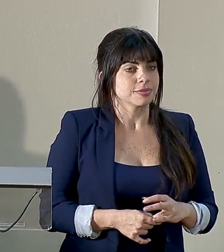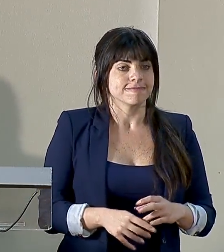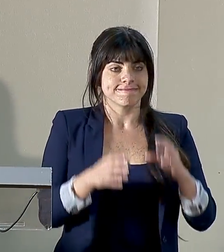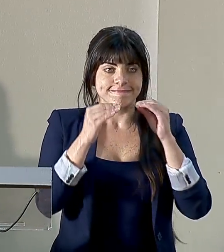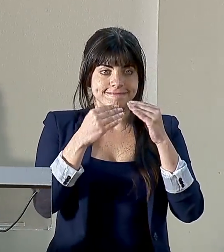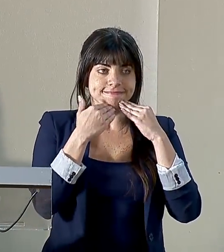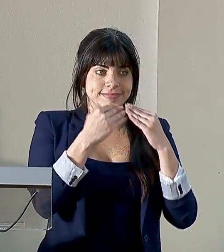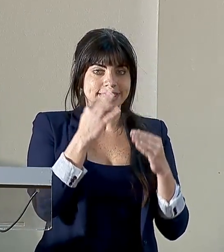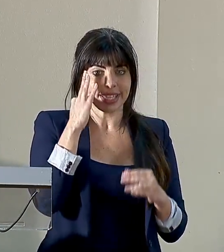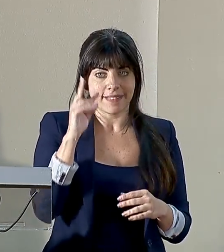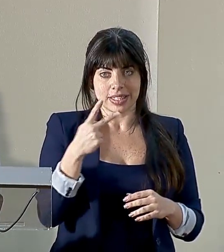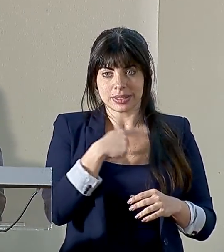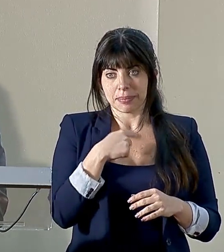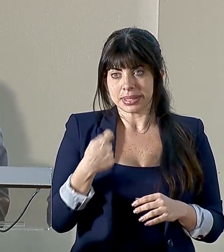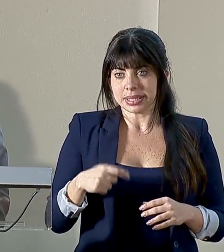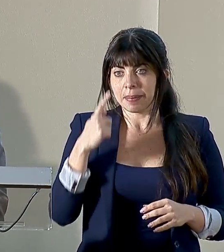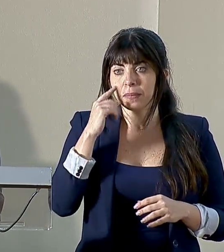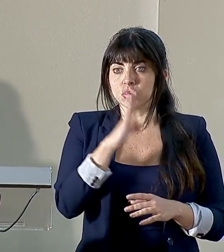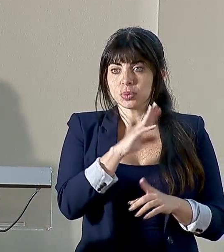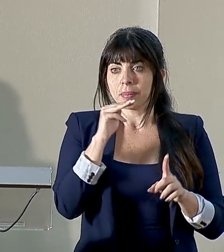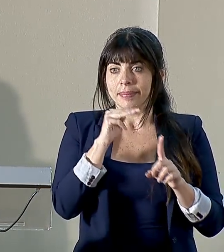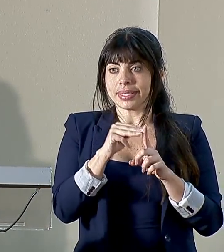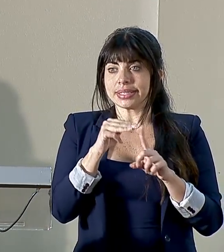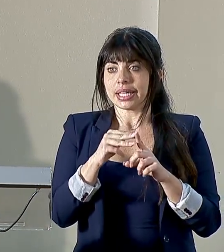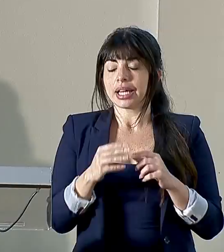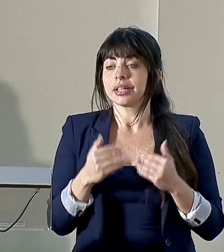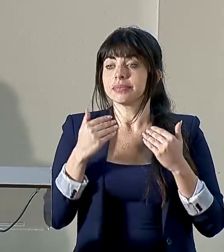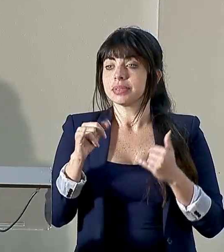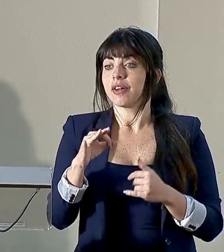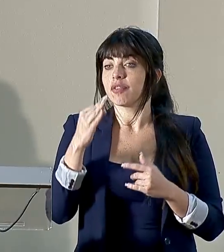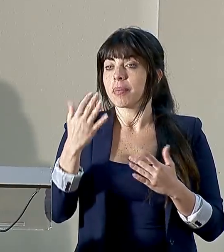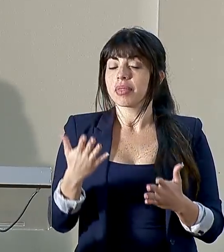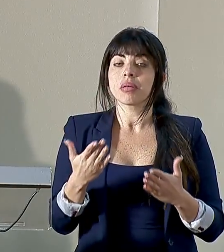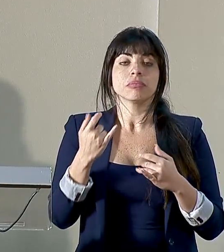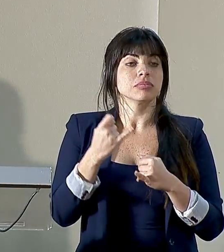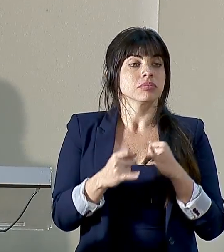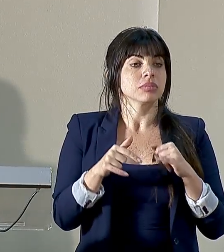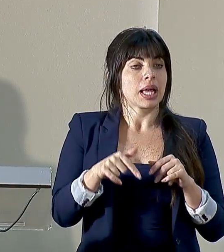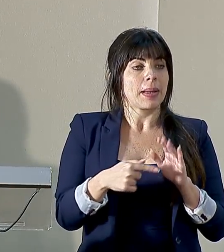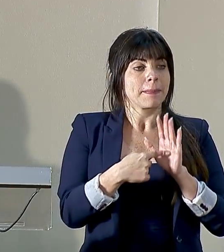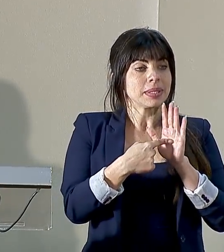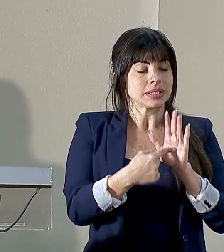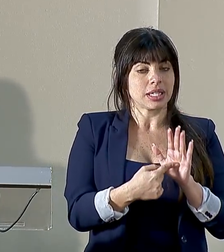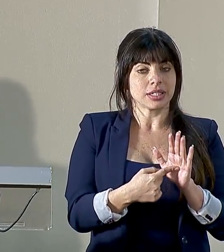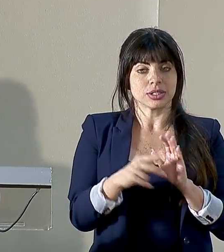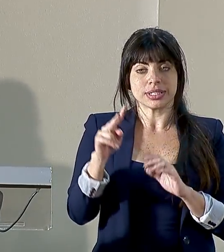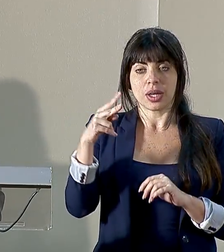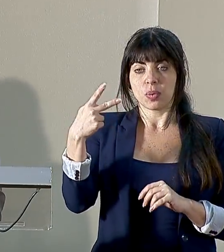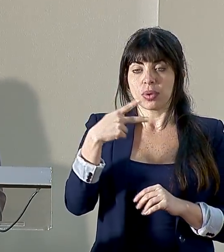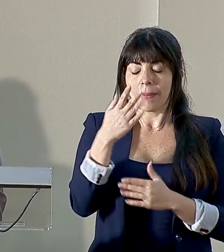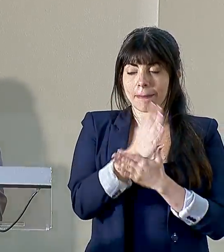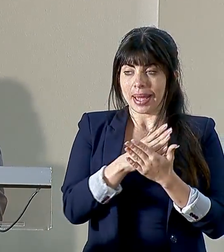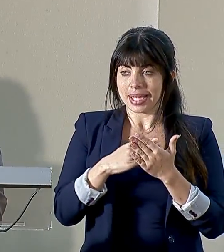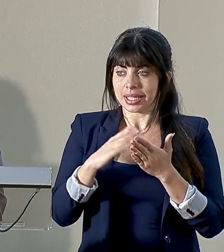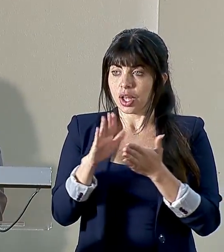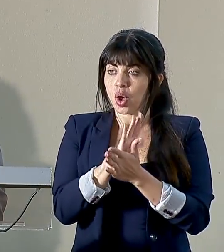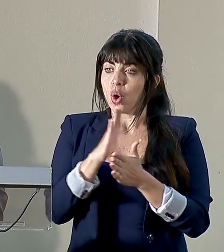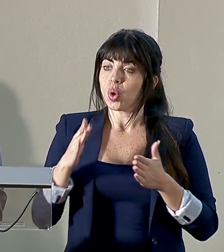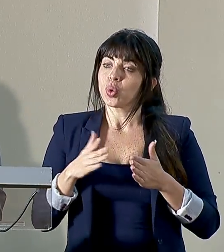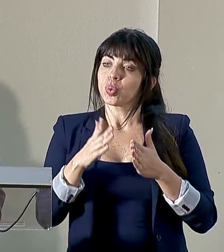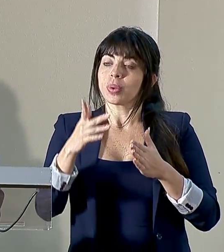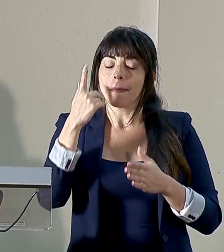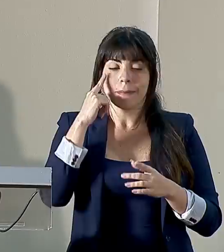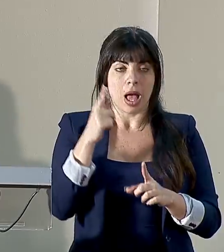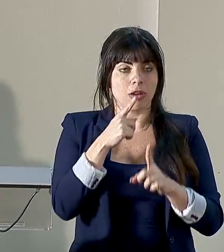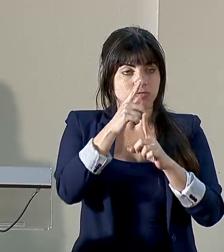Muchas gracias, señora vicepresidenta, por su mensaje. De esta forma damos por concluida esta presentación de la segunda fase de la hoja de ruta